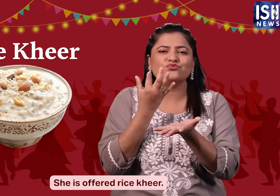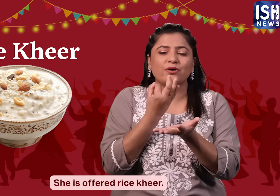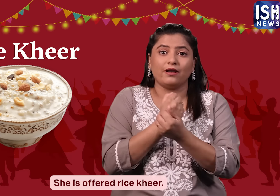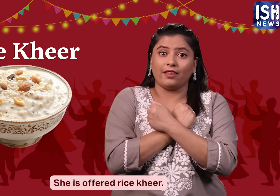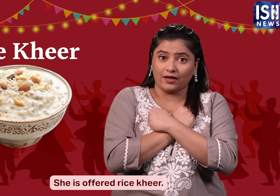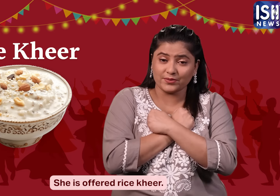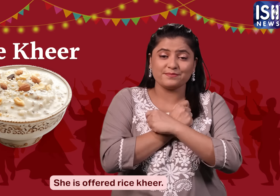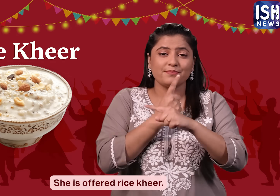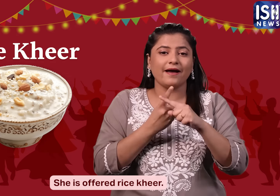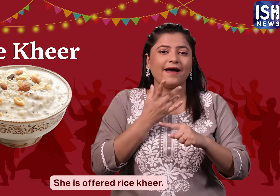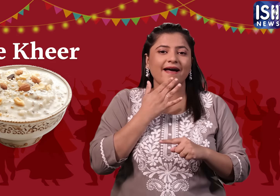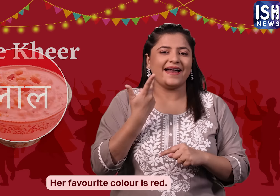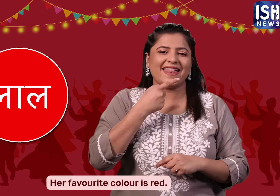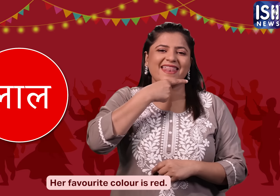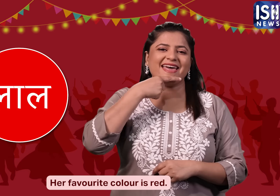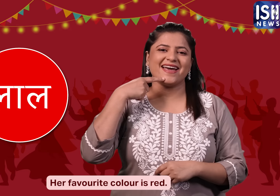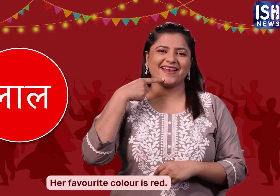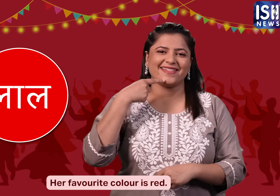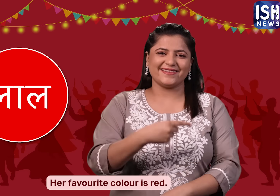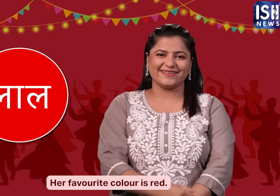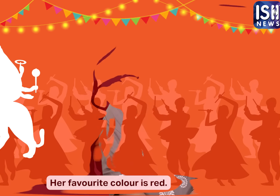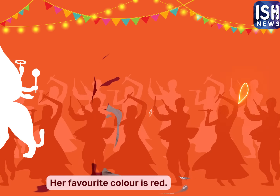जाती है। उनका पसंदीदा रंग लाल है।